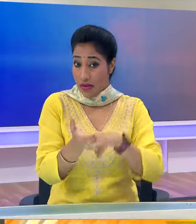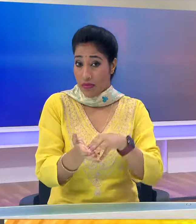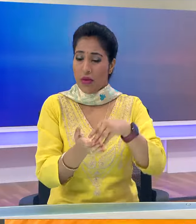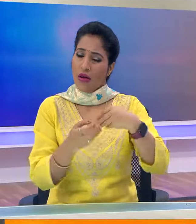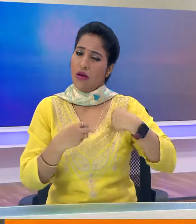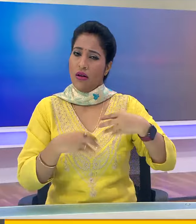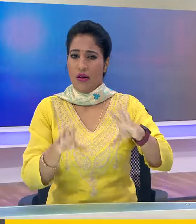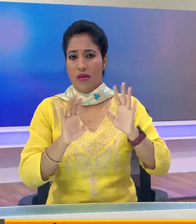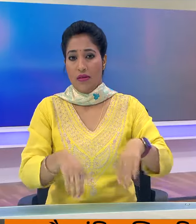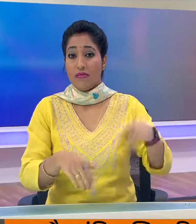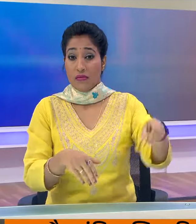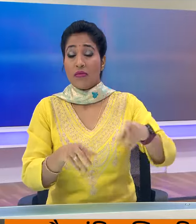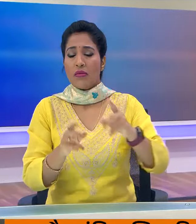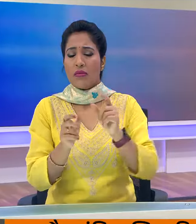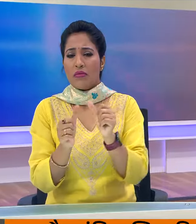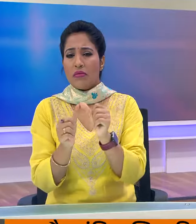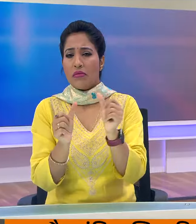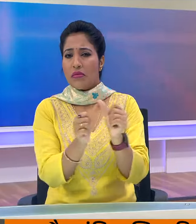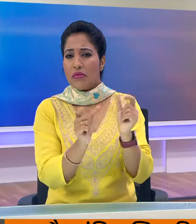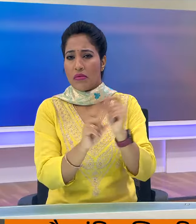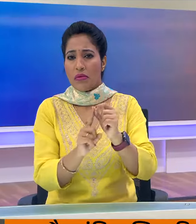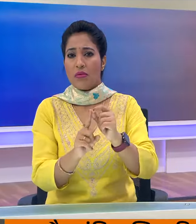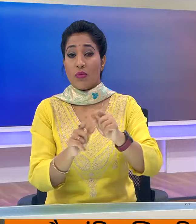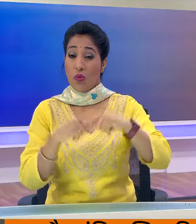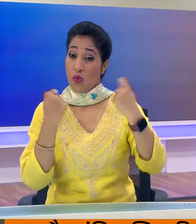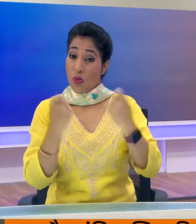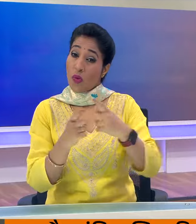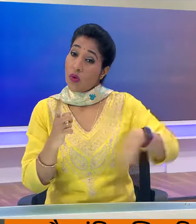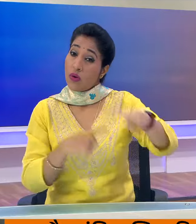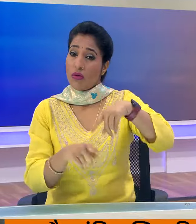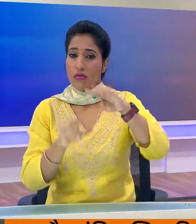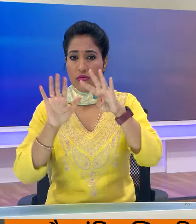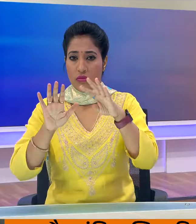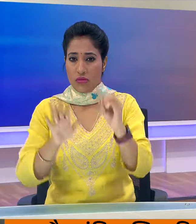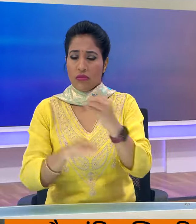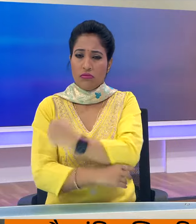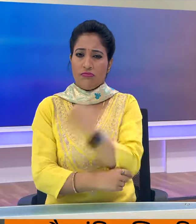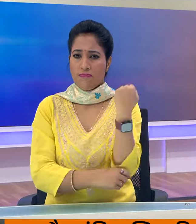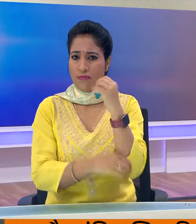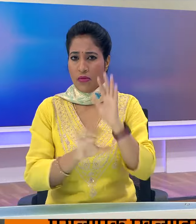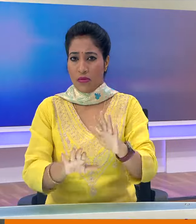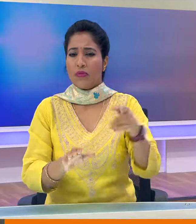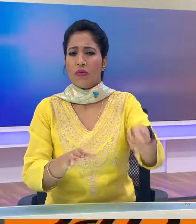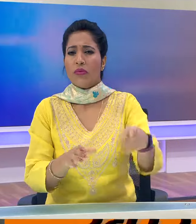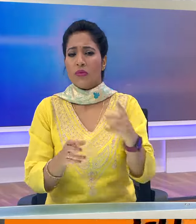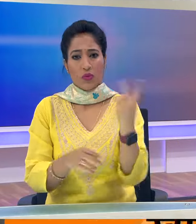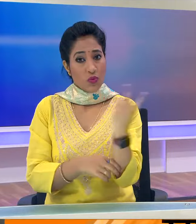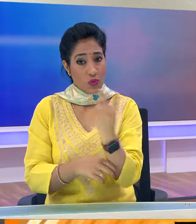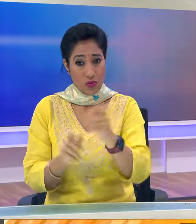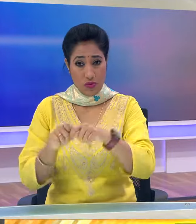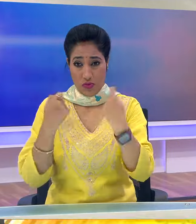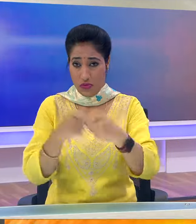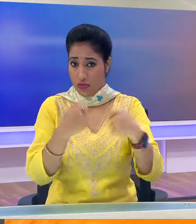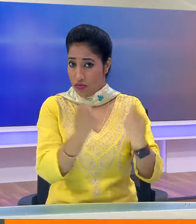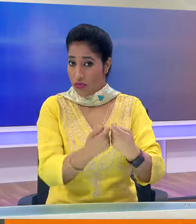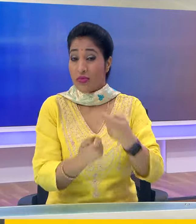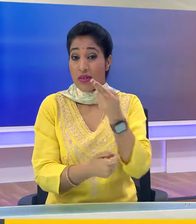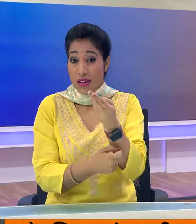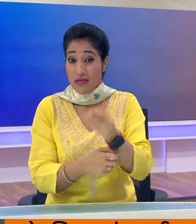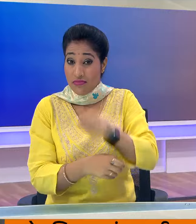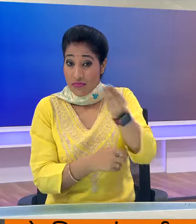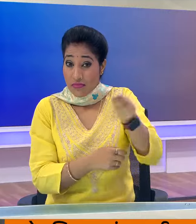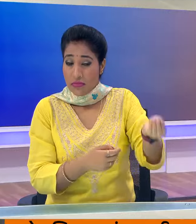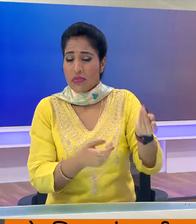है। वहीं आम आदमी पार्टी सभी 90 सीटों पर चुनाव लड़ रही है। हालांकि दोनों ही दलों में टिकट बंटवारे को